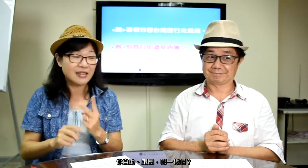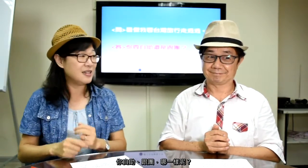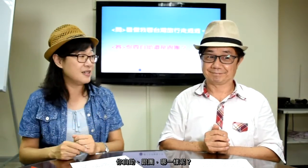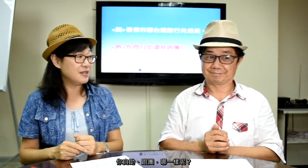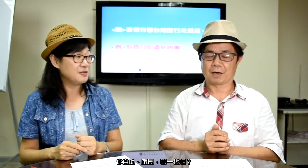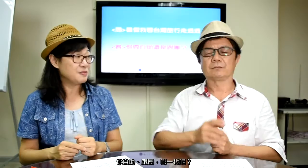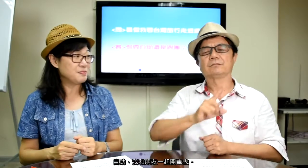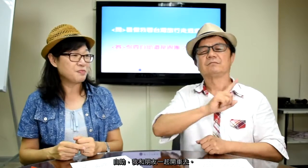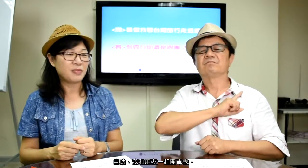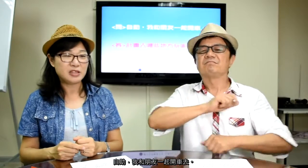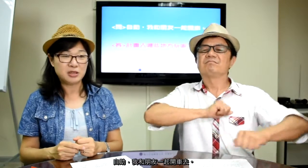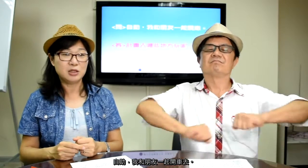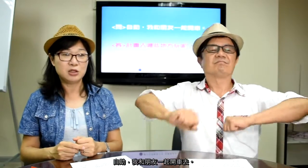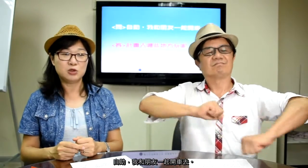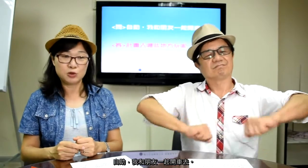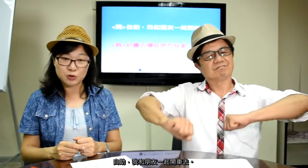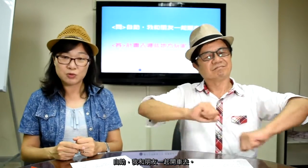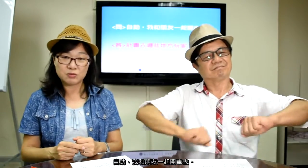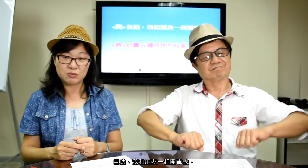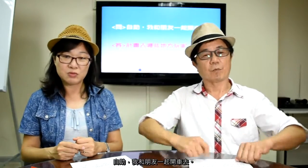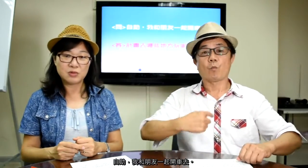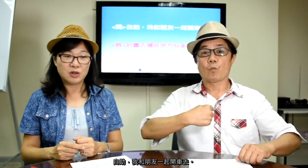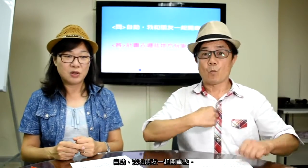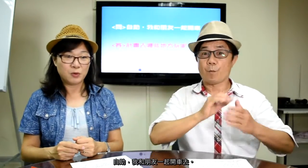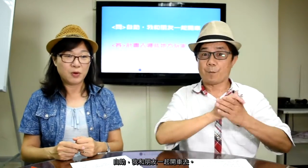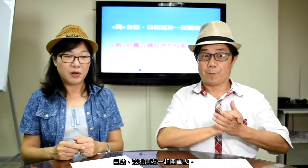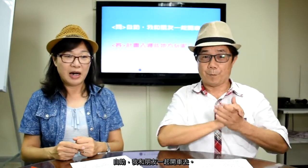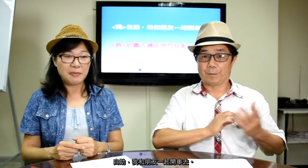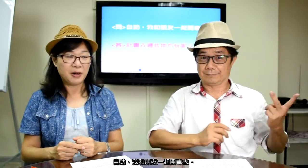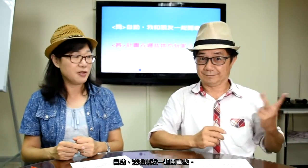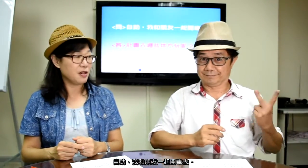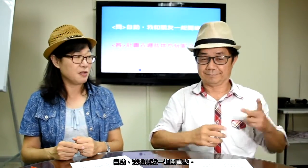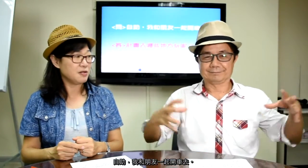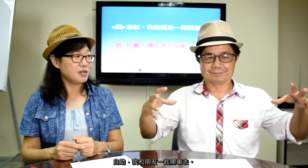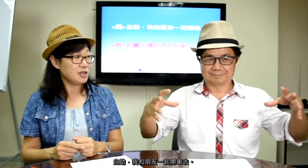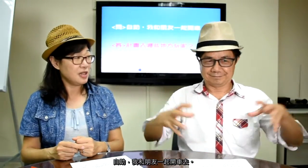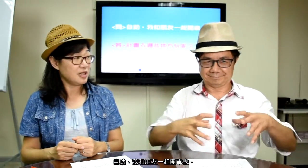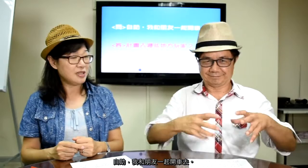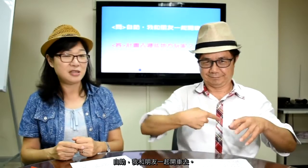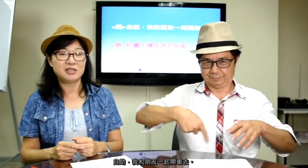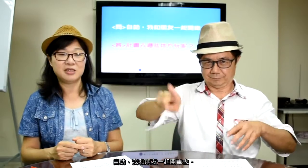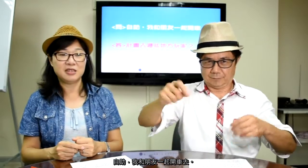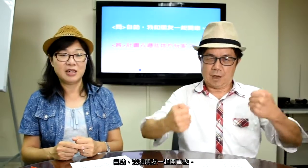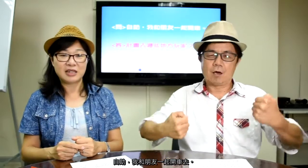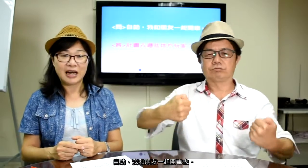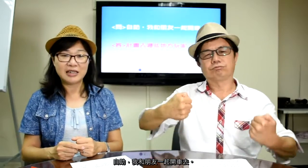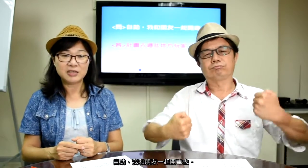呢？自助，我和朋友一起开车